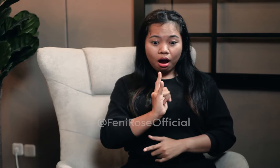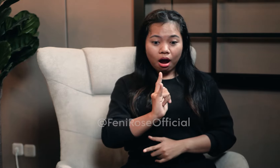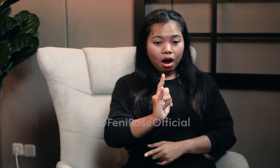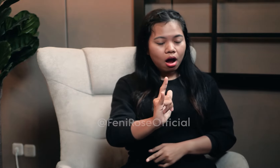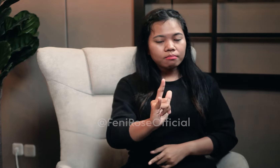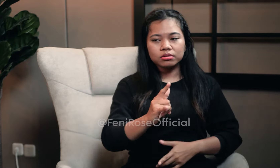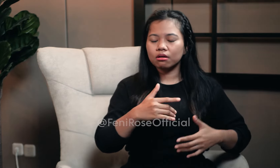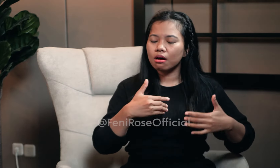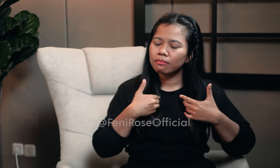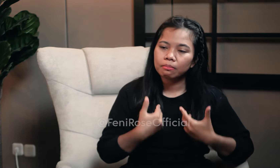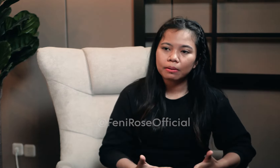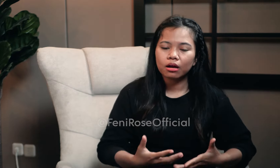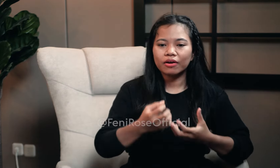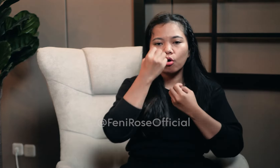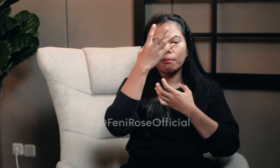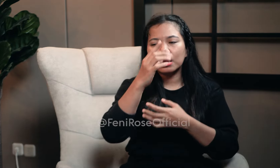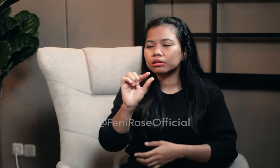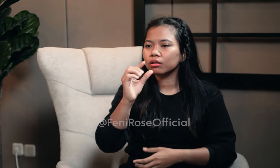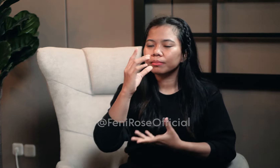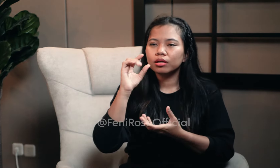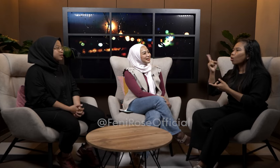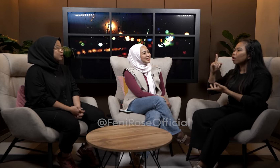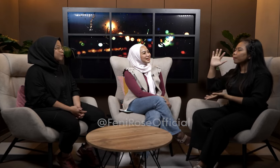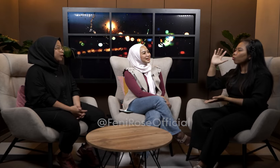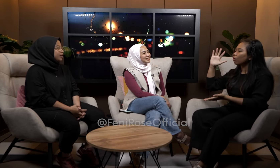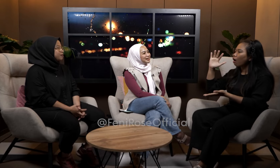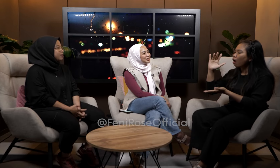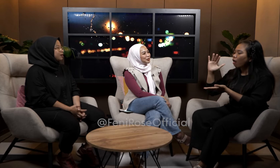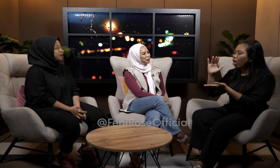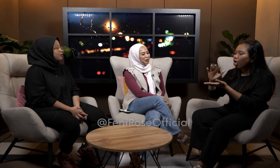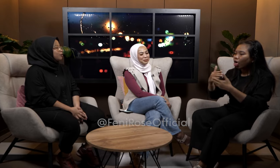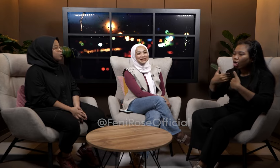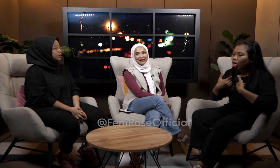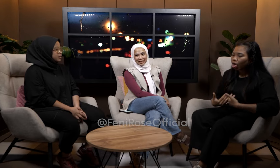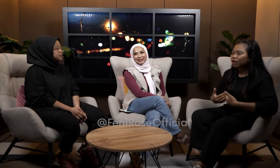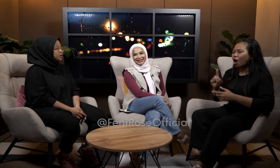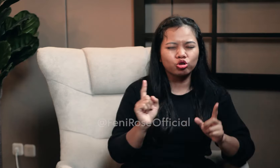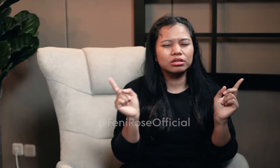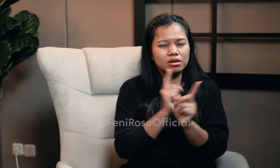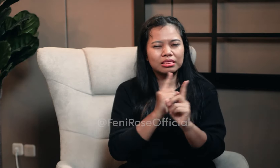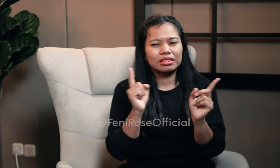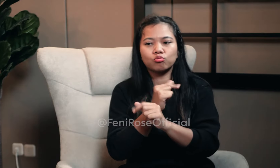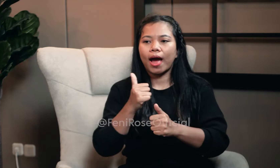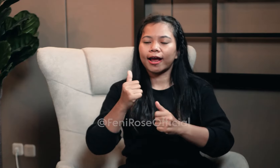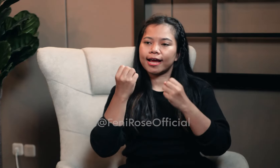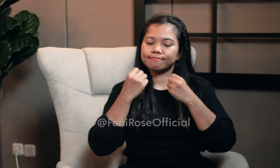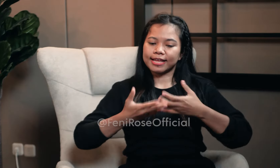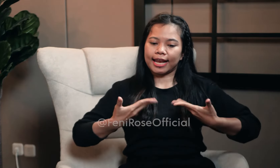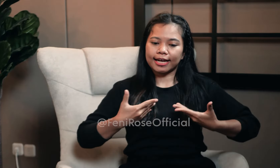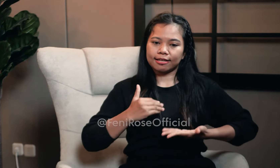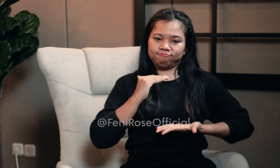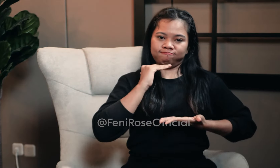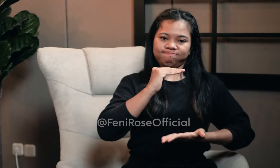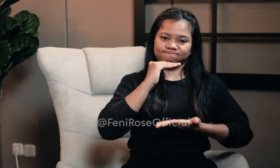bergantian lagi kalau tetap 1 jam atau Aduh lumayan nih Mbak otomatis plus bahasa isyarat kita juga akan berkurang